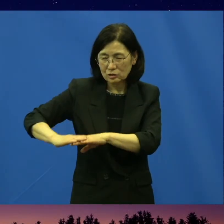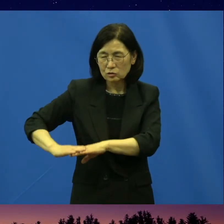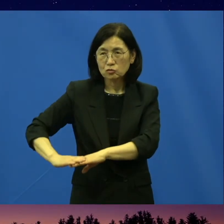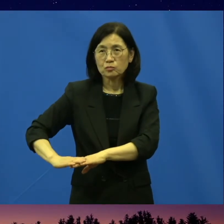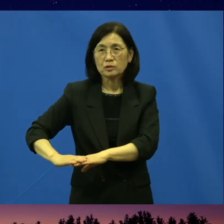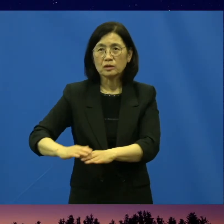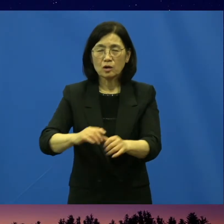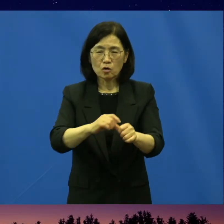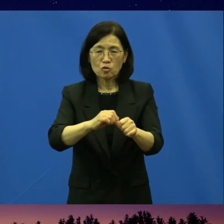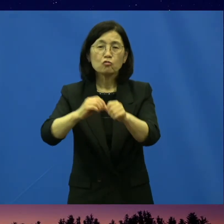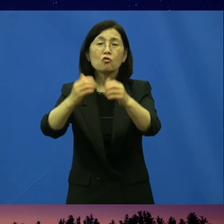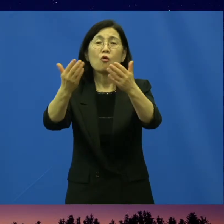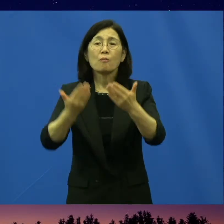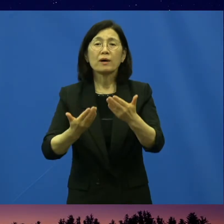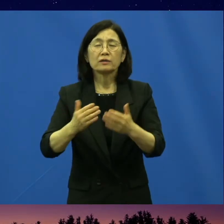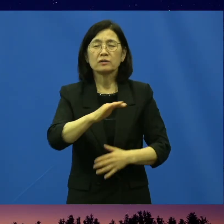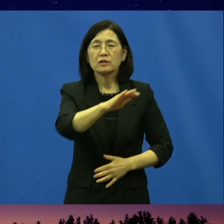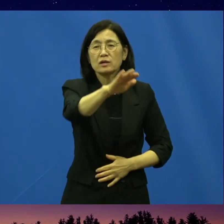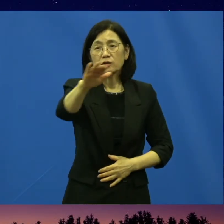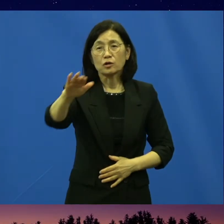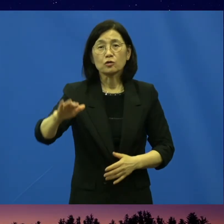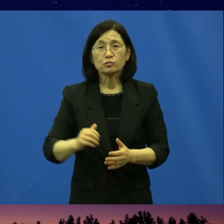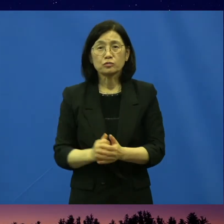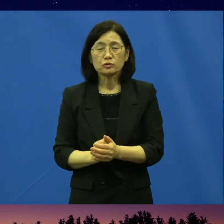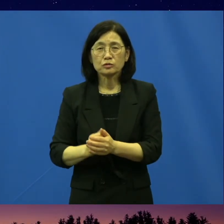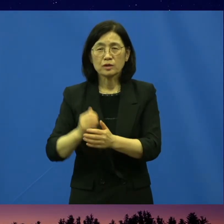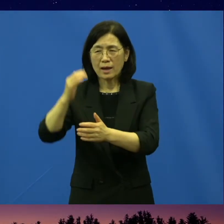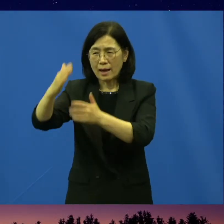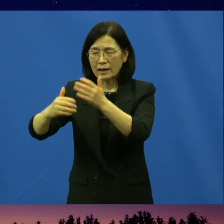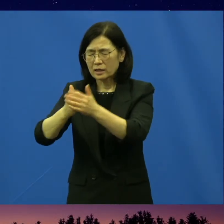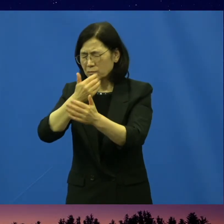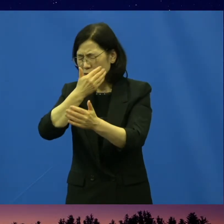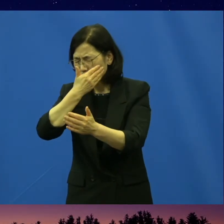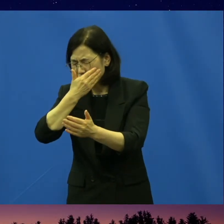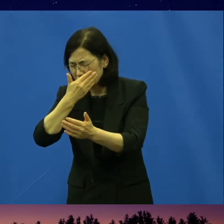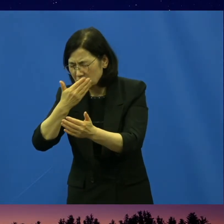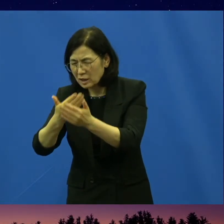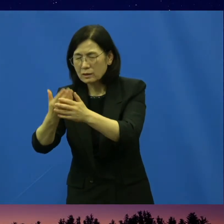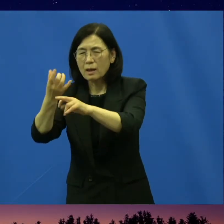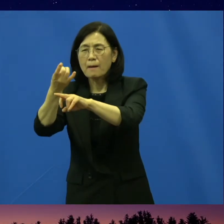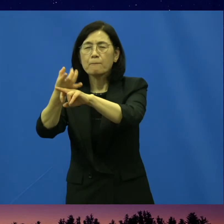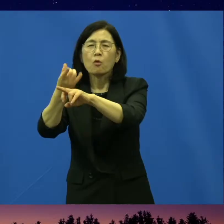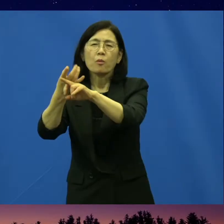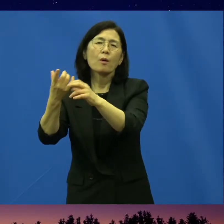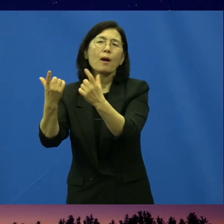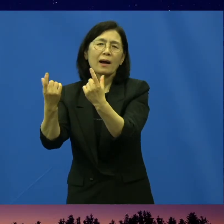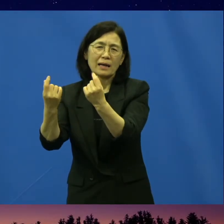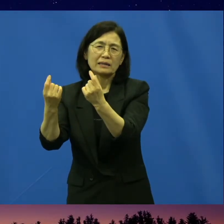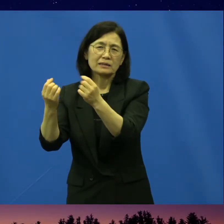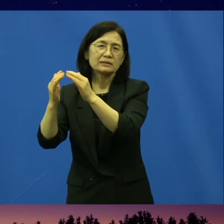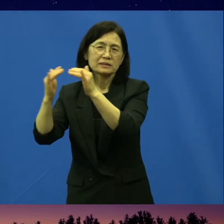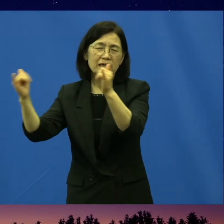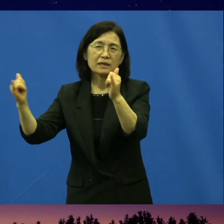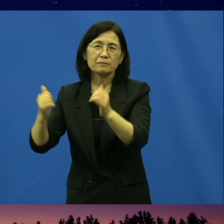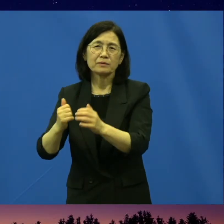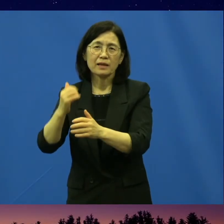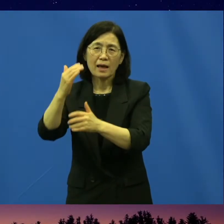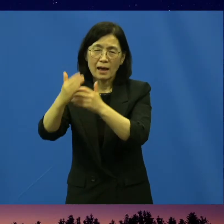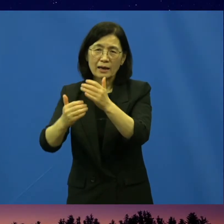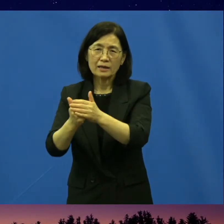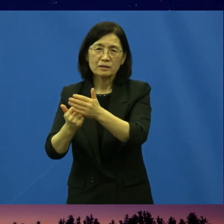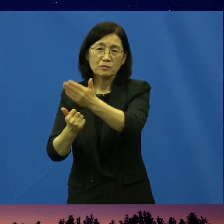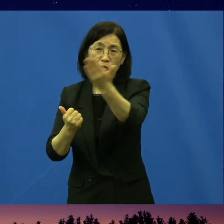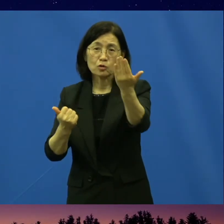구원받은 우리는 하나님의 보배들이요, 하나님의 존귀하게 여기시는 백성들, 언제나 하나님의 관심과 시야 속에 있고 하나님이 함께 하실